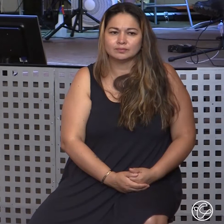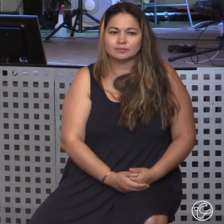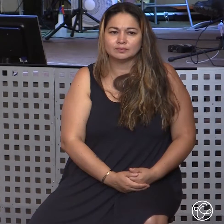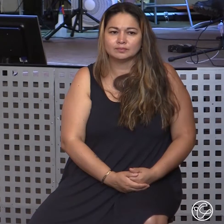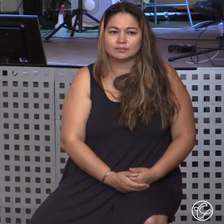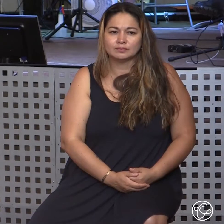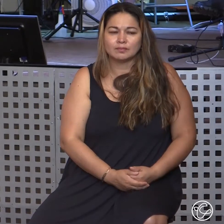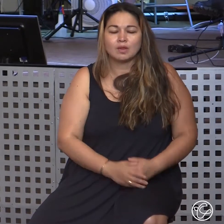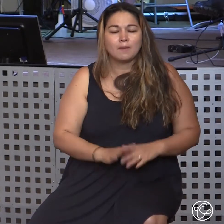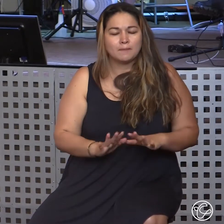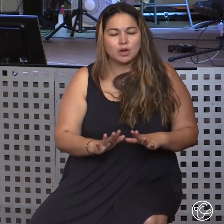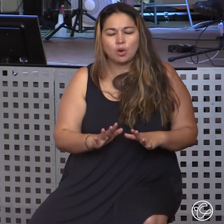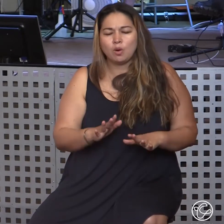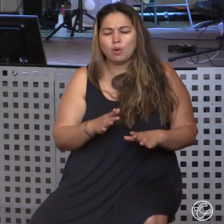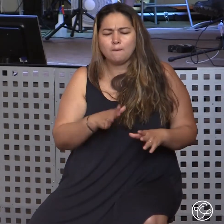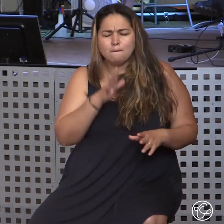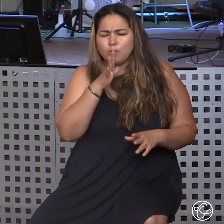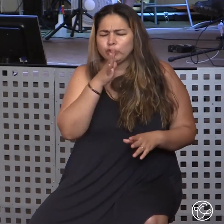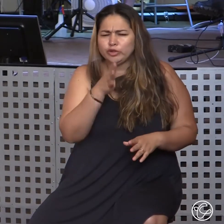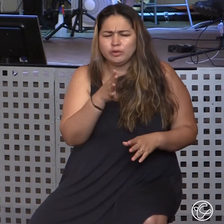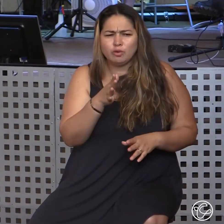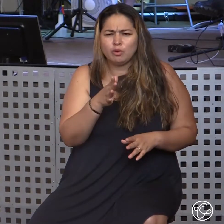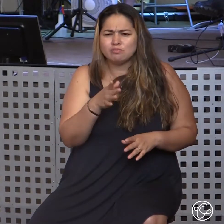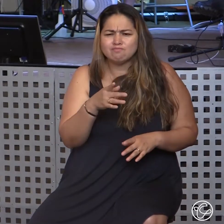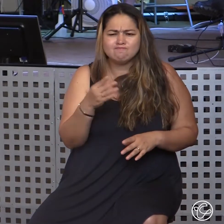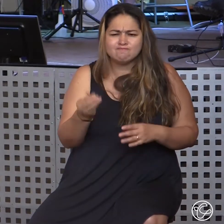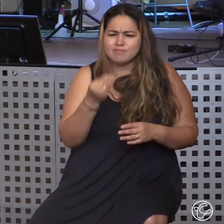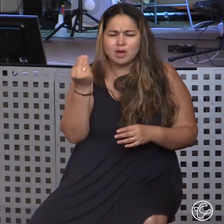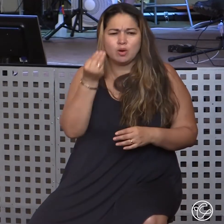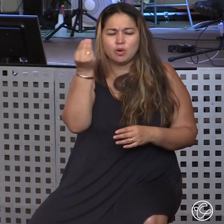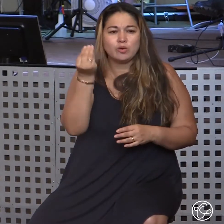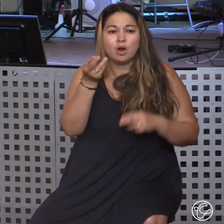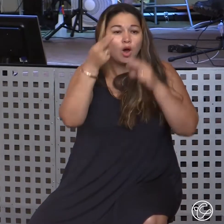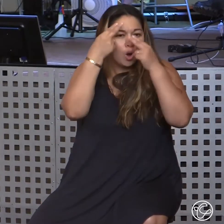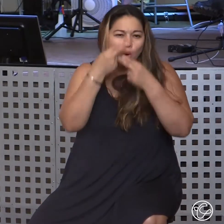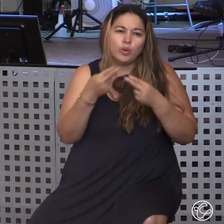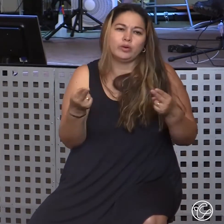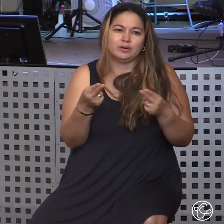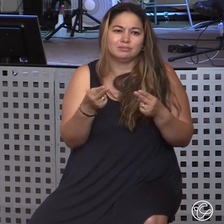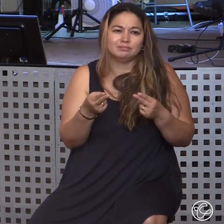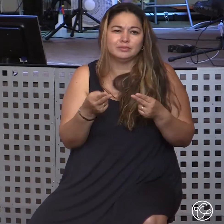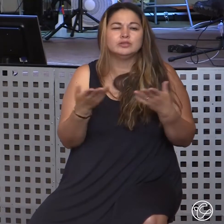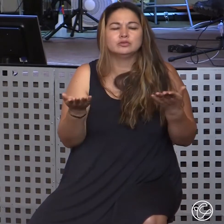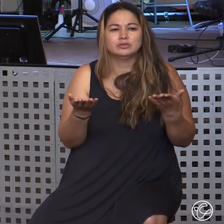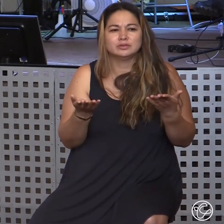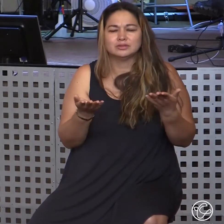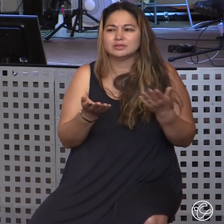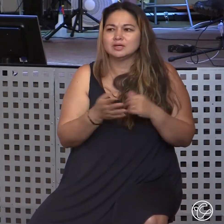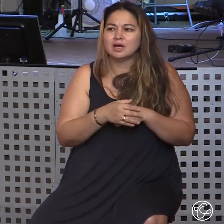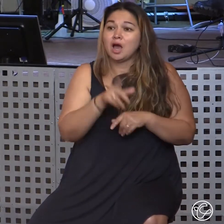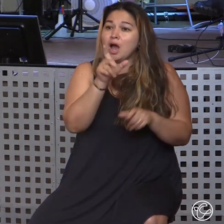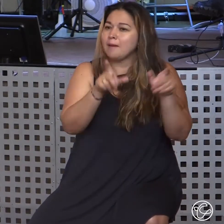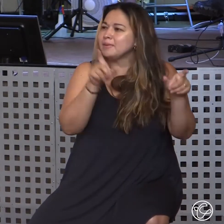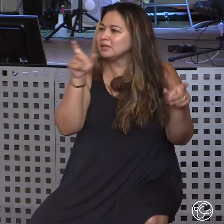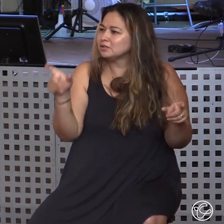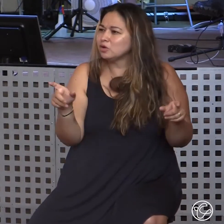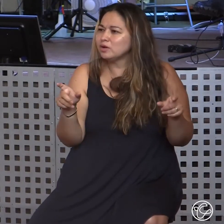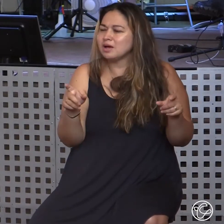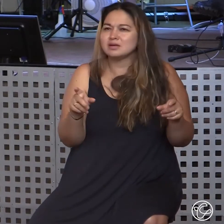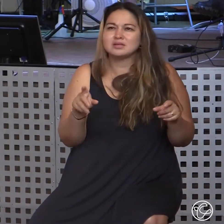honra. Por eso, ¿cuánta honra estamos dispuestos a dar? No un